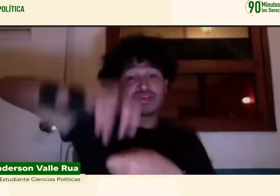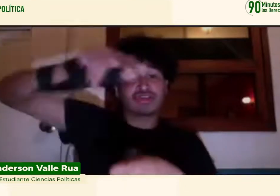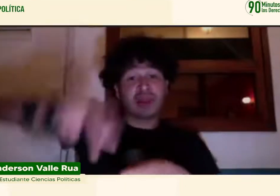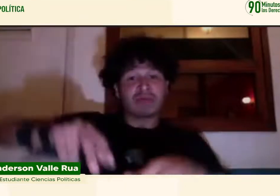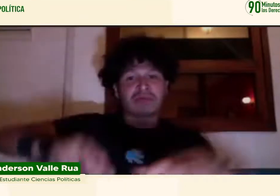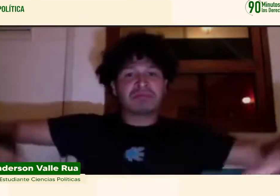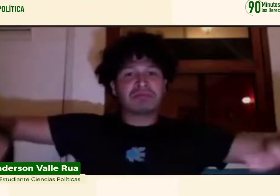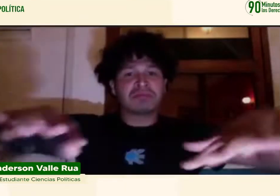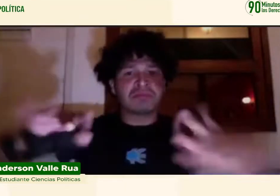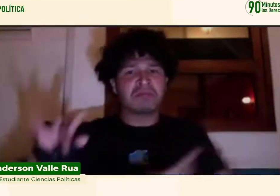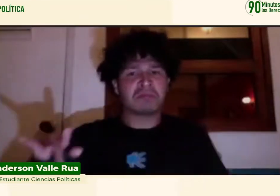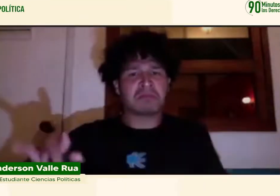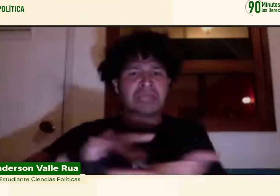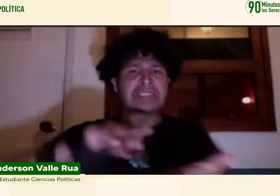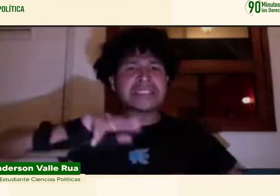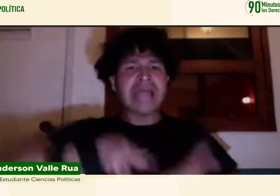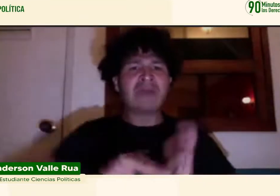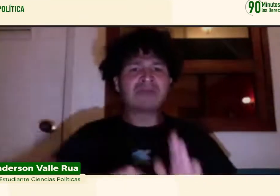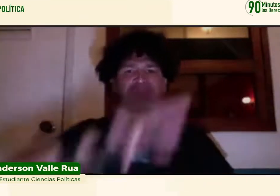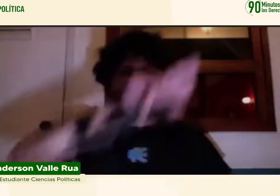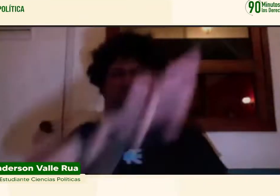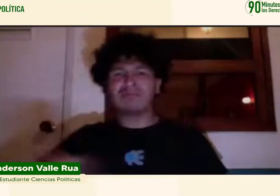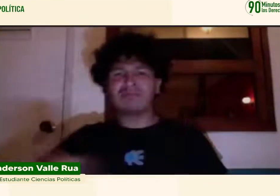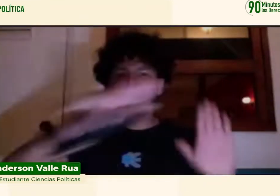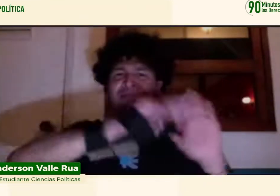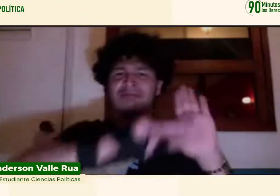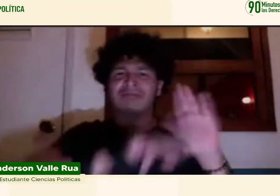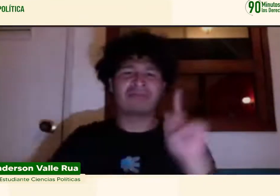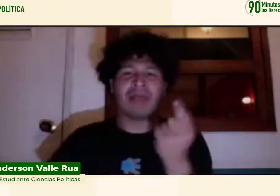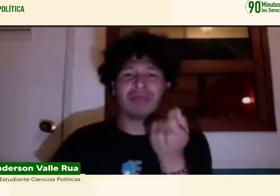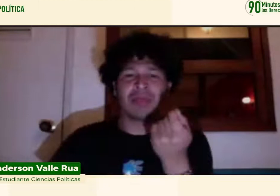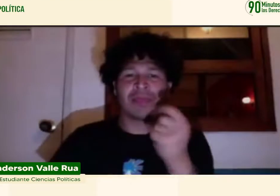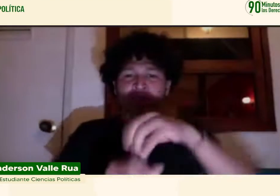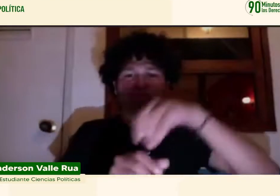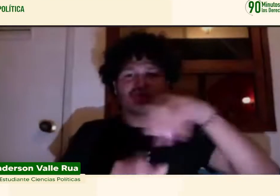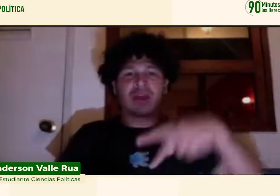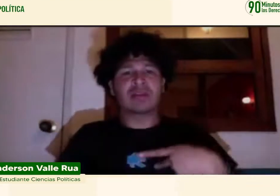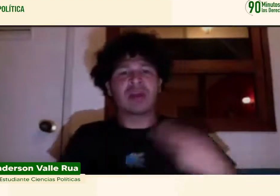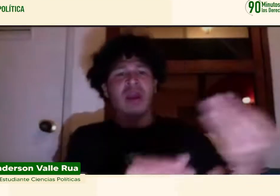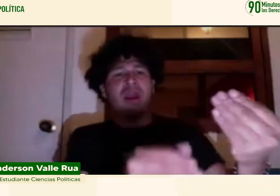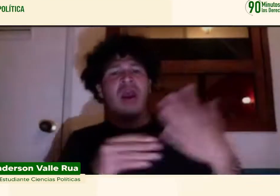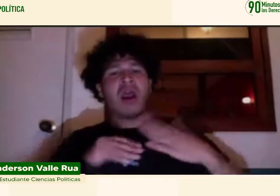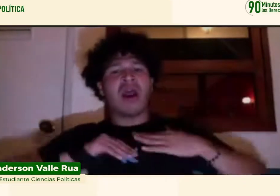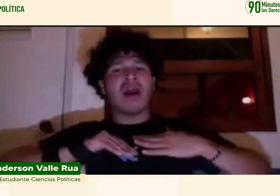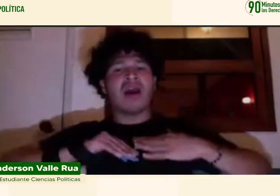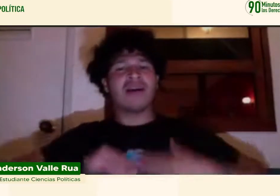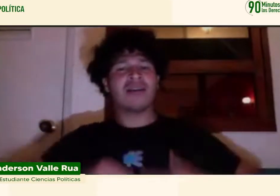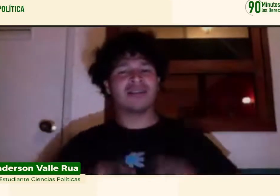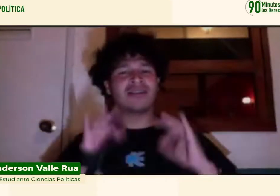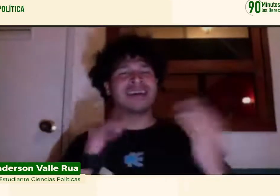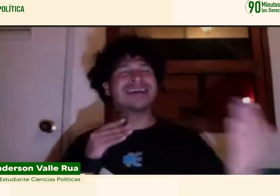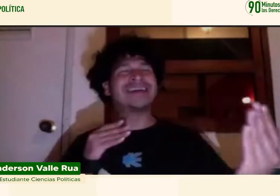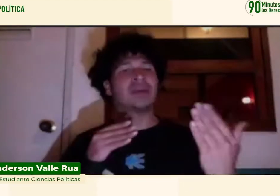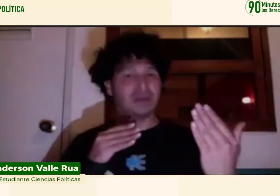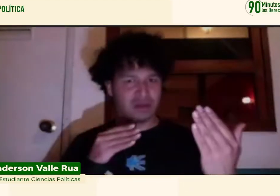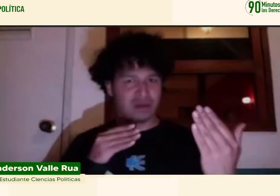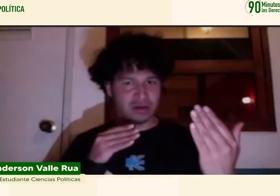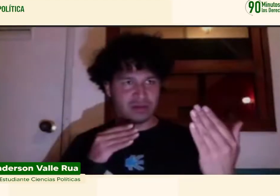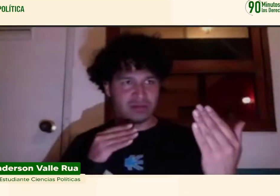muy delicado la posición de una organización con relación a la participación no creo que es tampoco en aras de prohibir la va mi